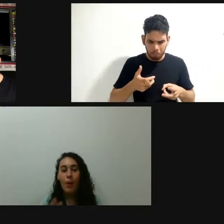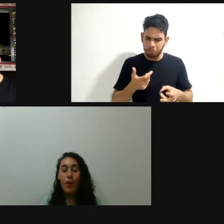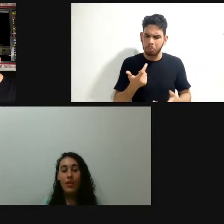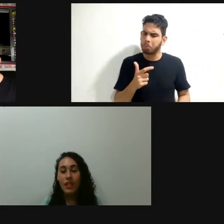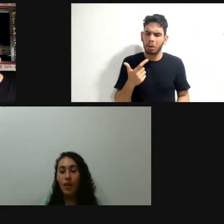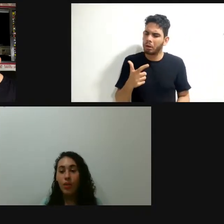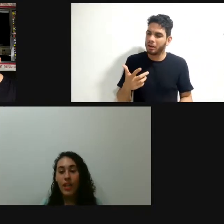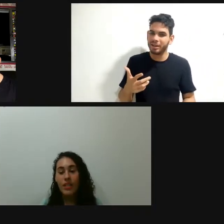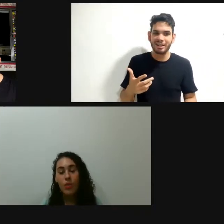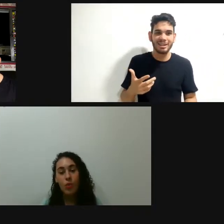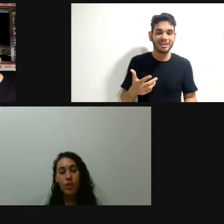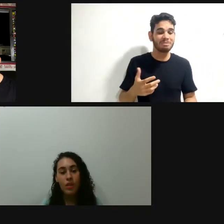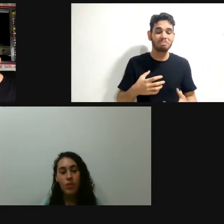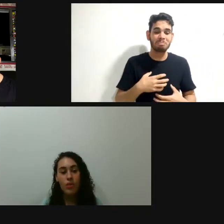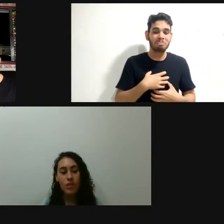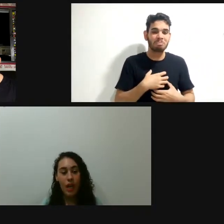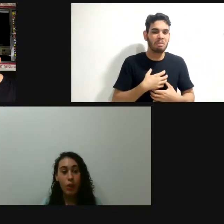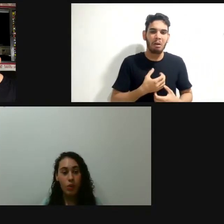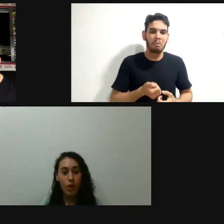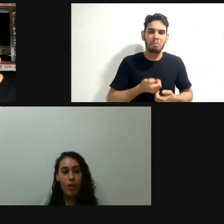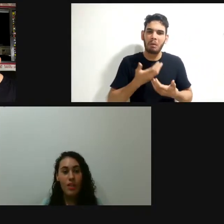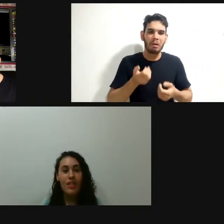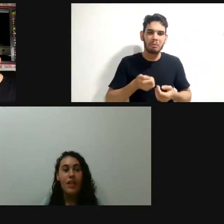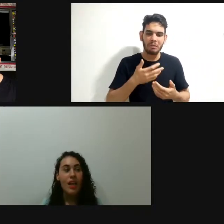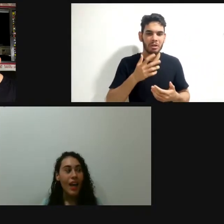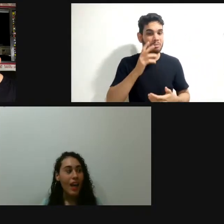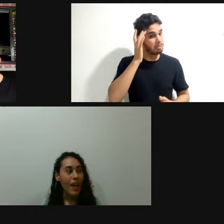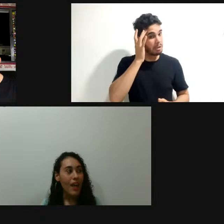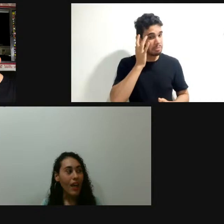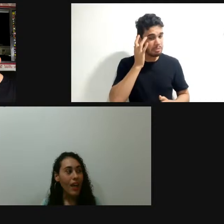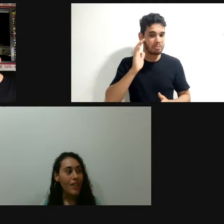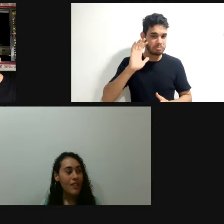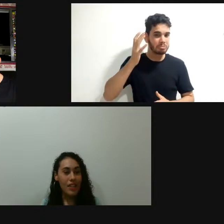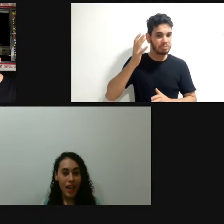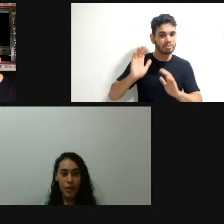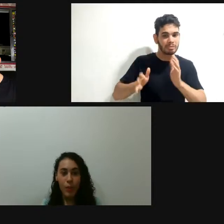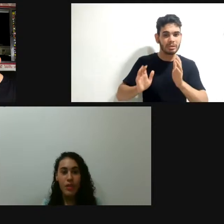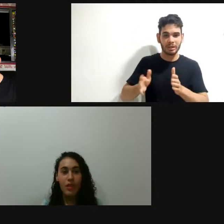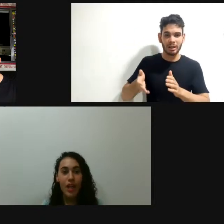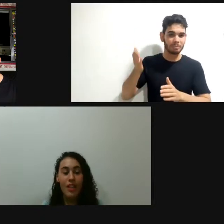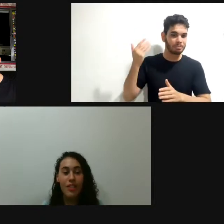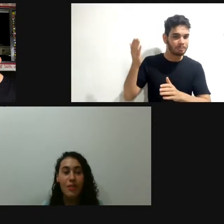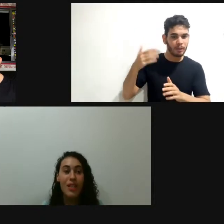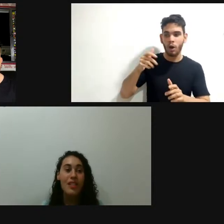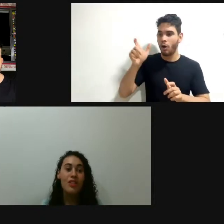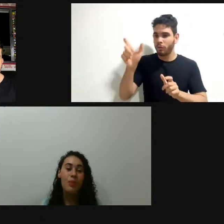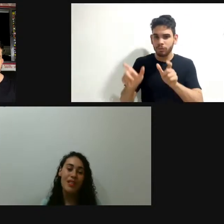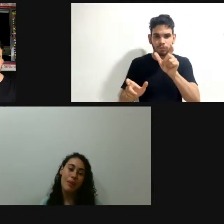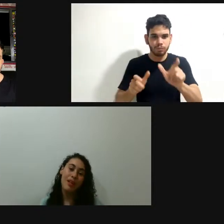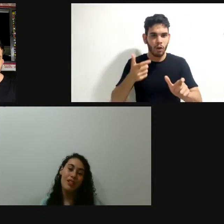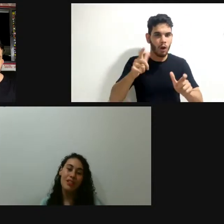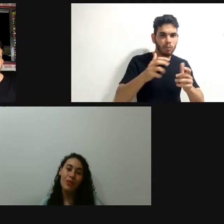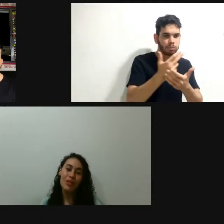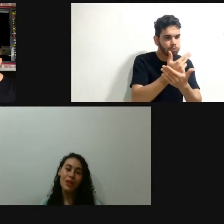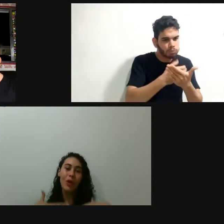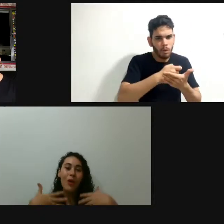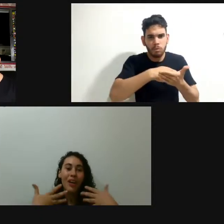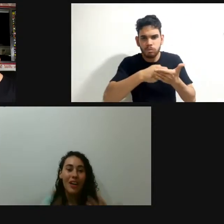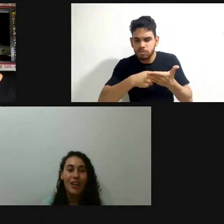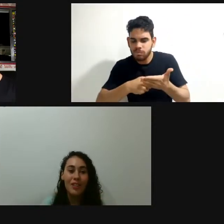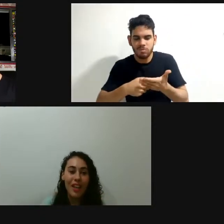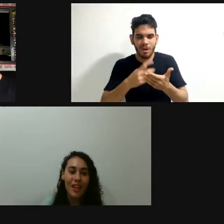que é uma coisa que acontece com muitos autores, eles criarem um personagem, mas eles não percebem que eles estão se